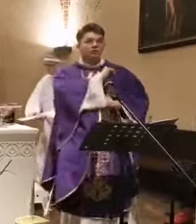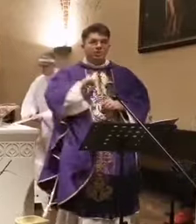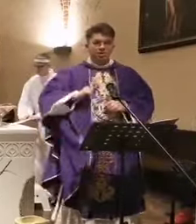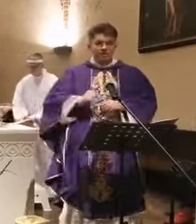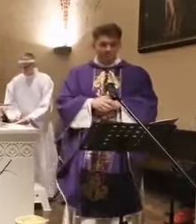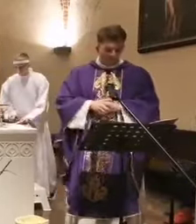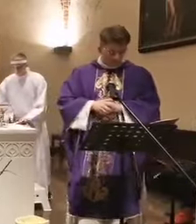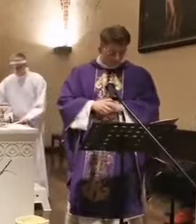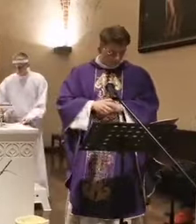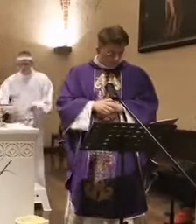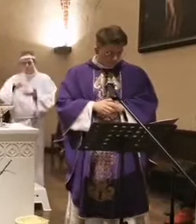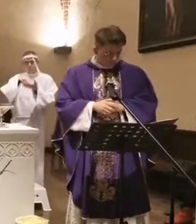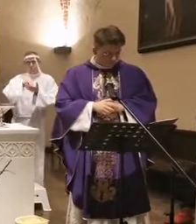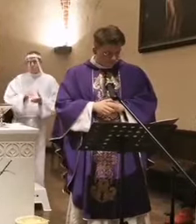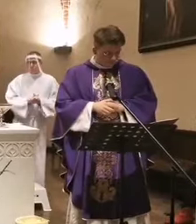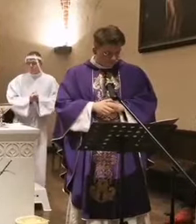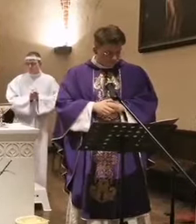Módlmy się.